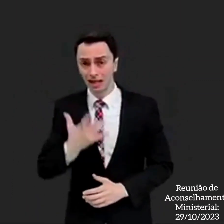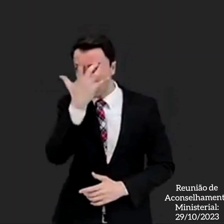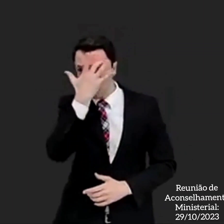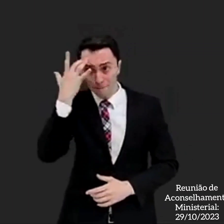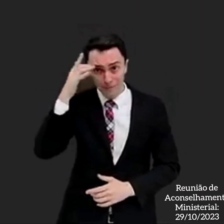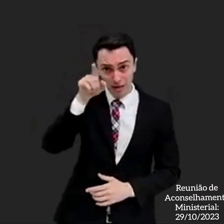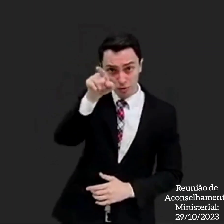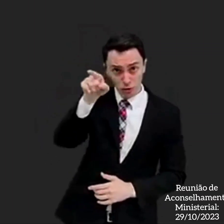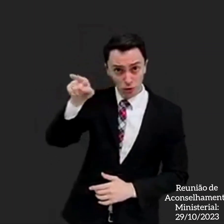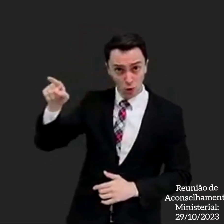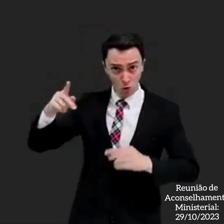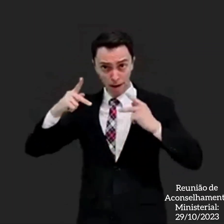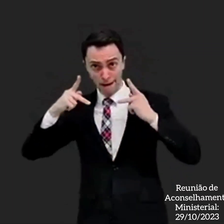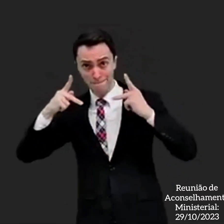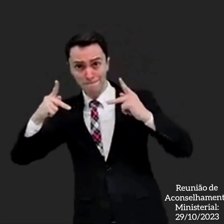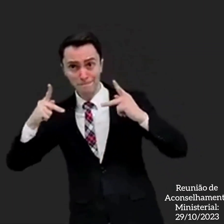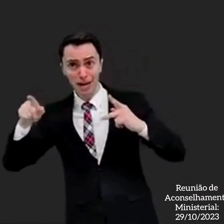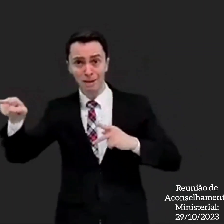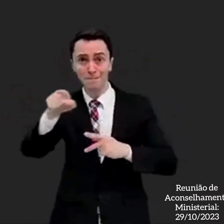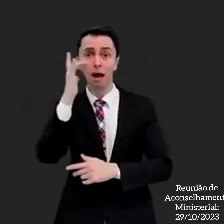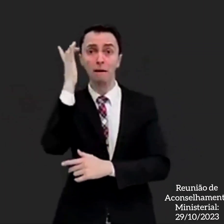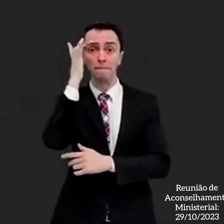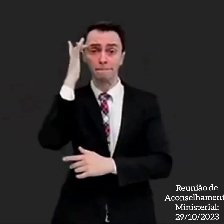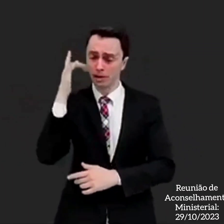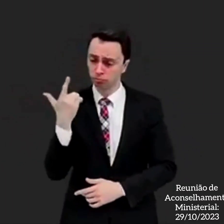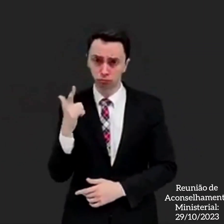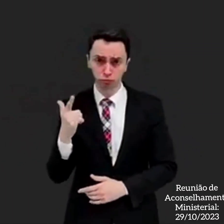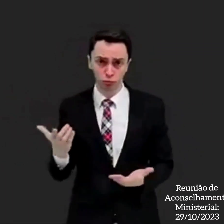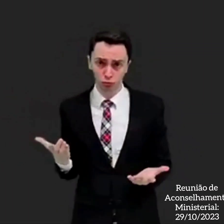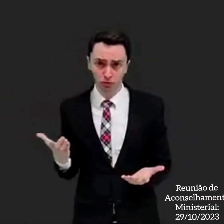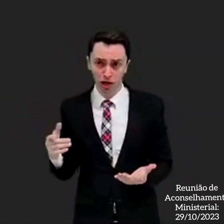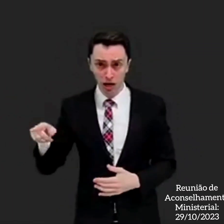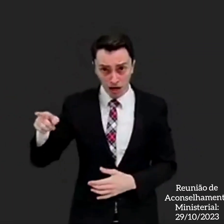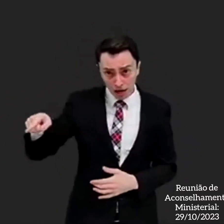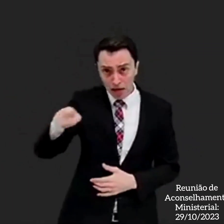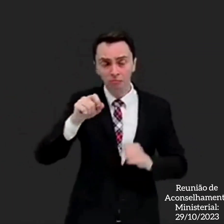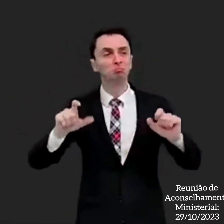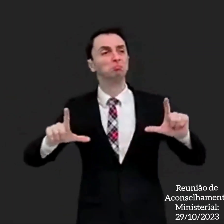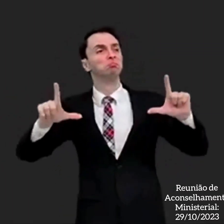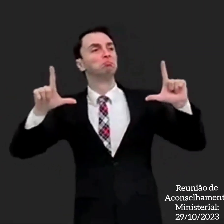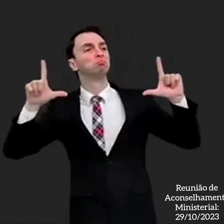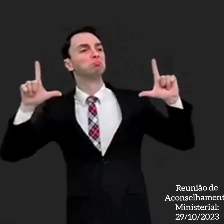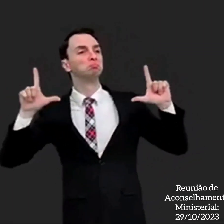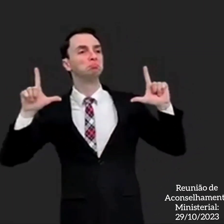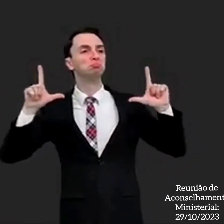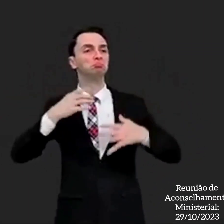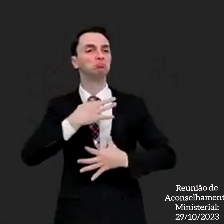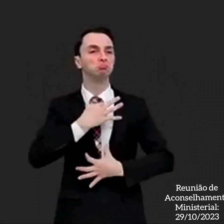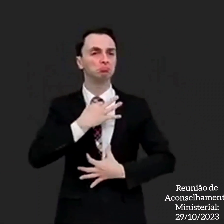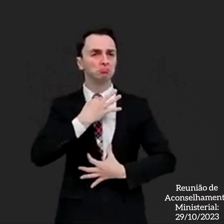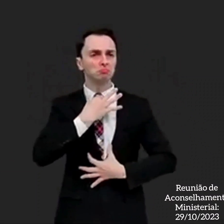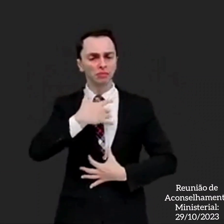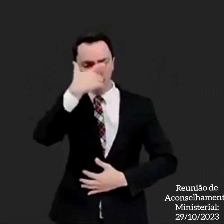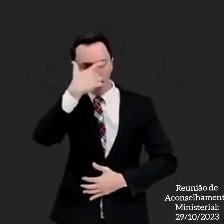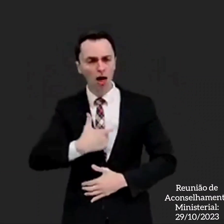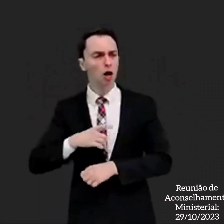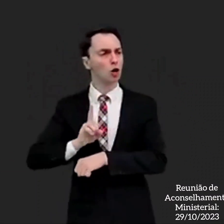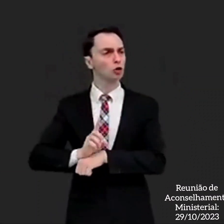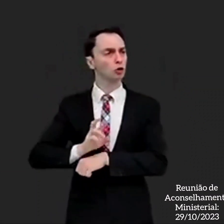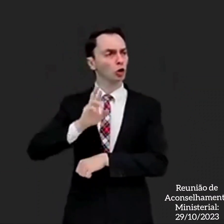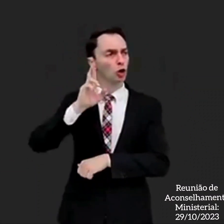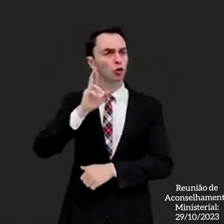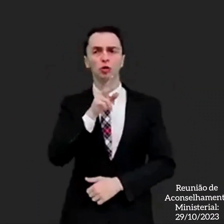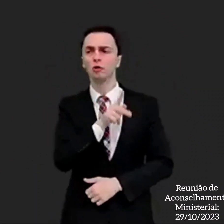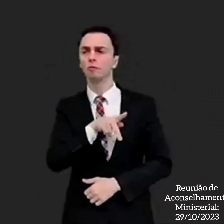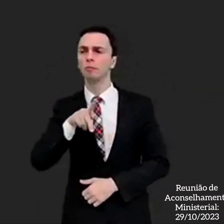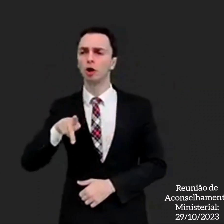pregadores midiáticos desavisados se transvestem soberbamente de doutores e